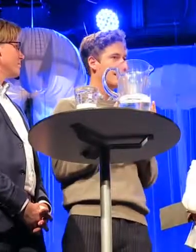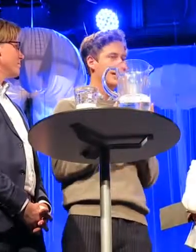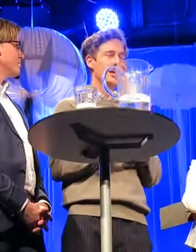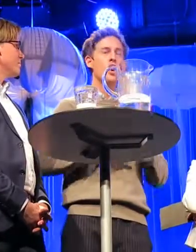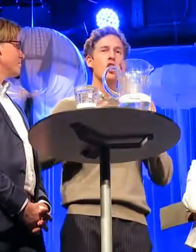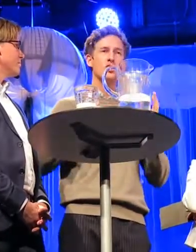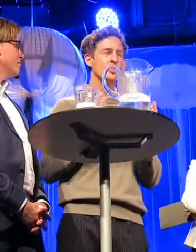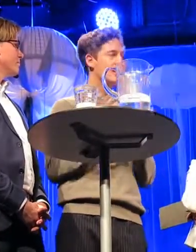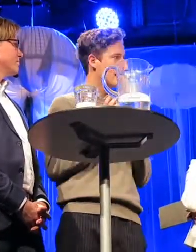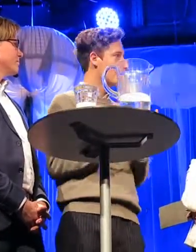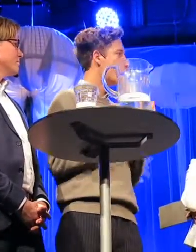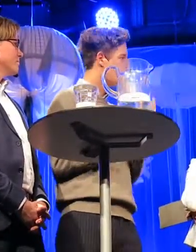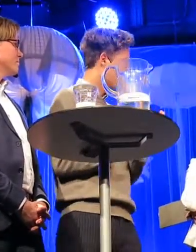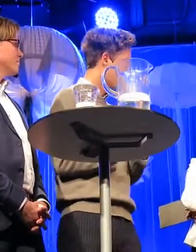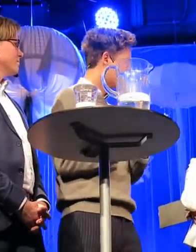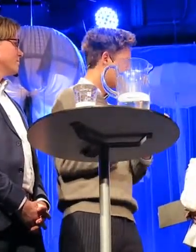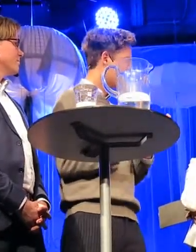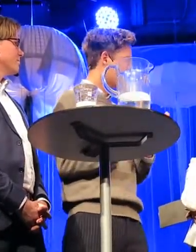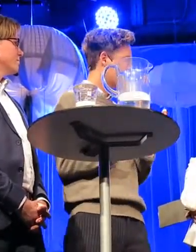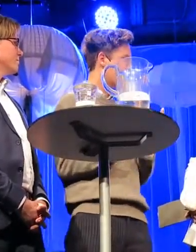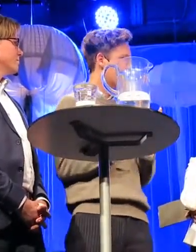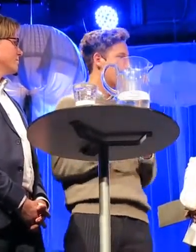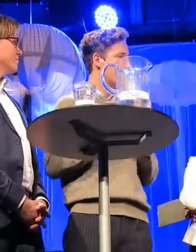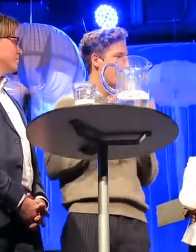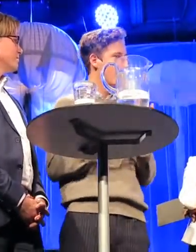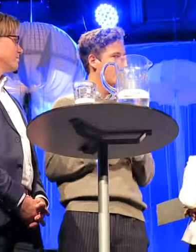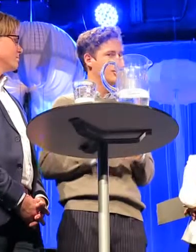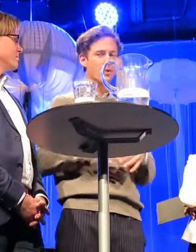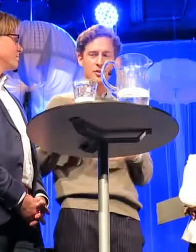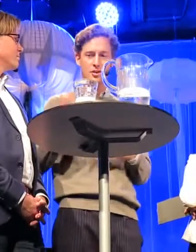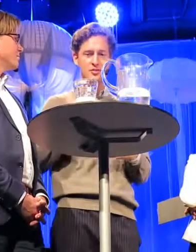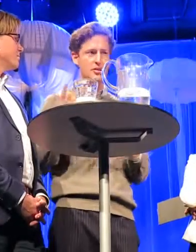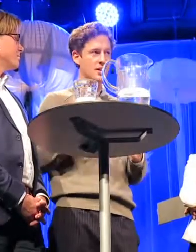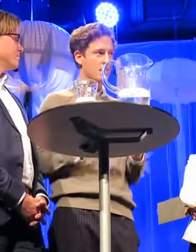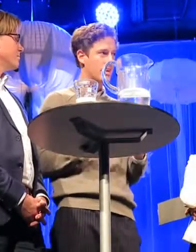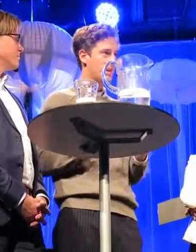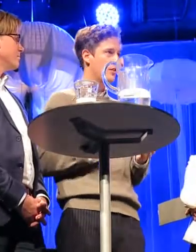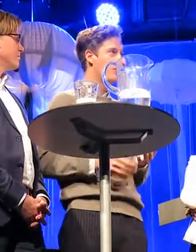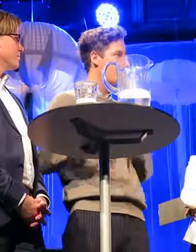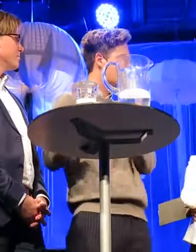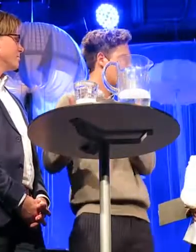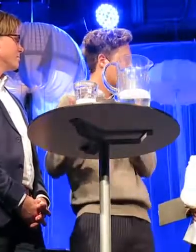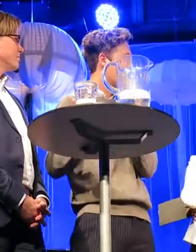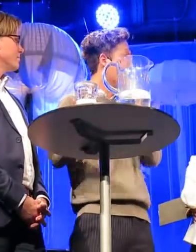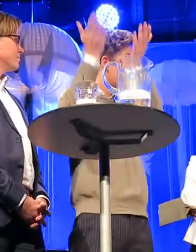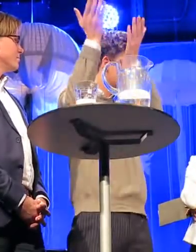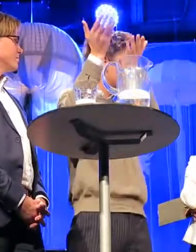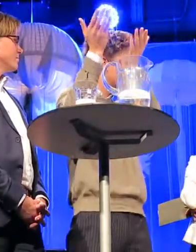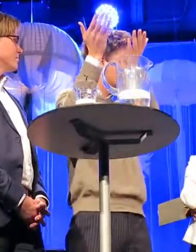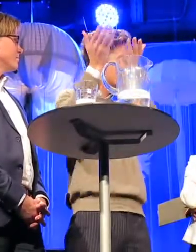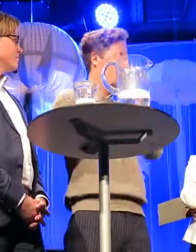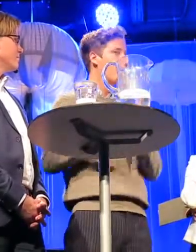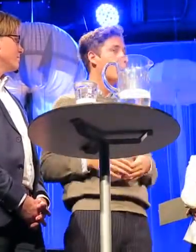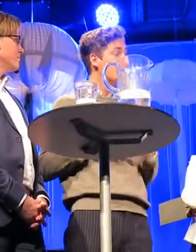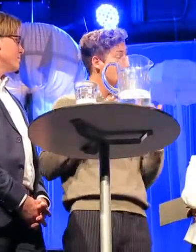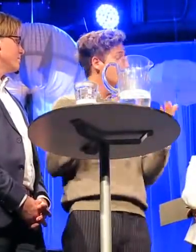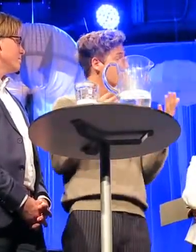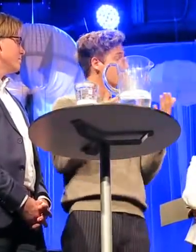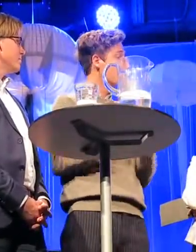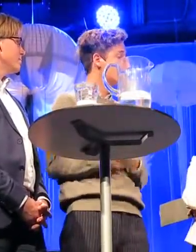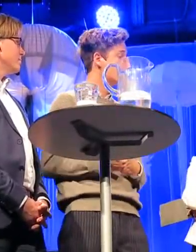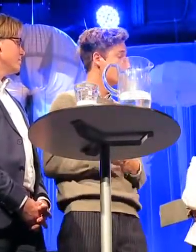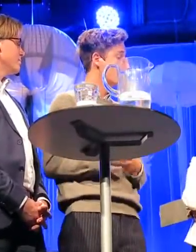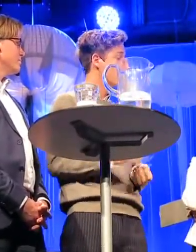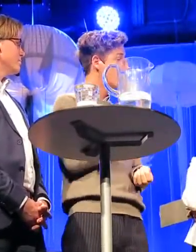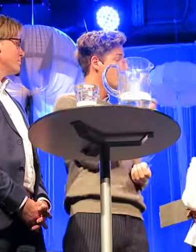just skatteväxlingen. Jag önskar att vi vore överens om skatteväxlingen. Men nu är det några som pratar skatteväxling och andra som pratar bara skattehöjning. Och då